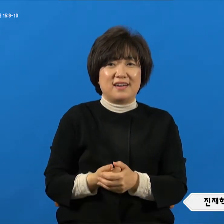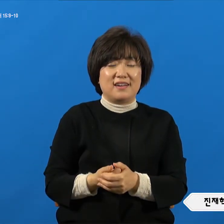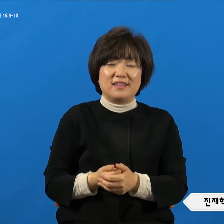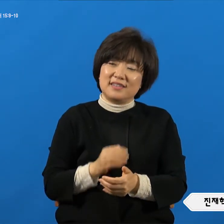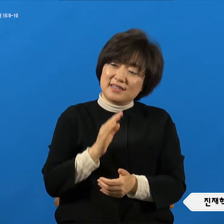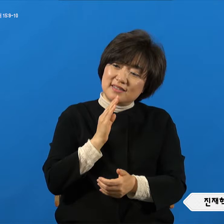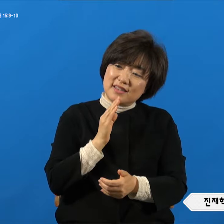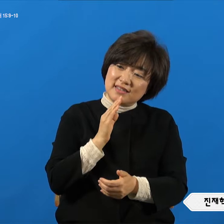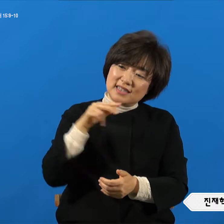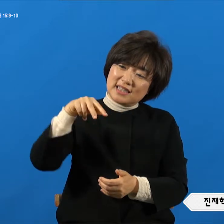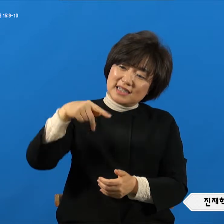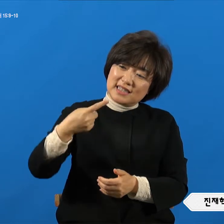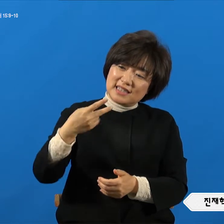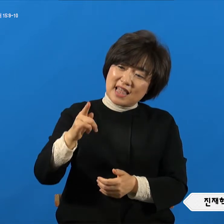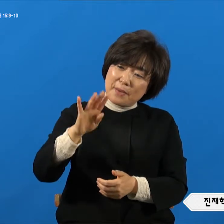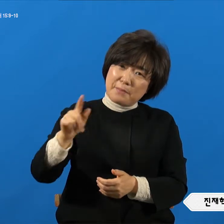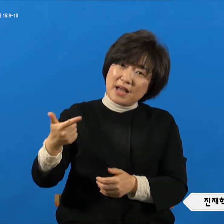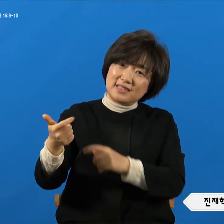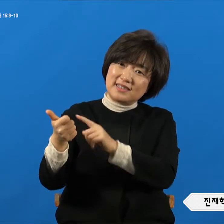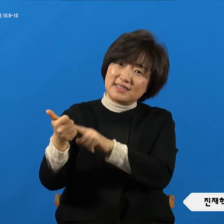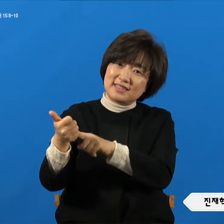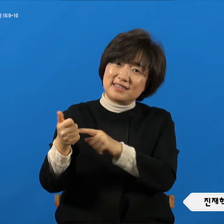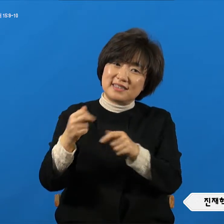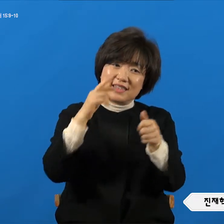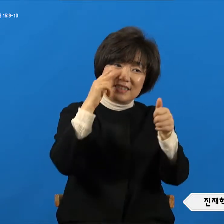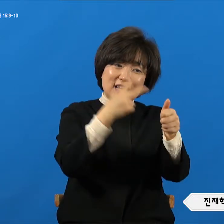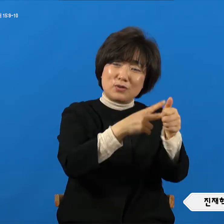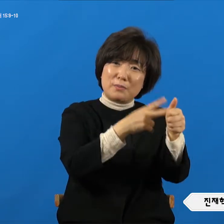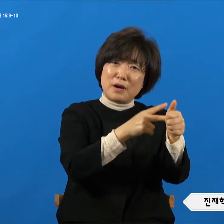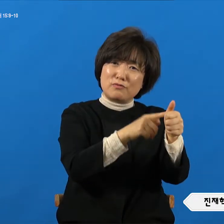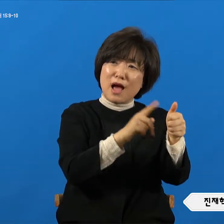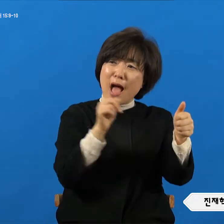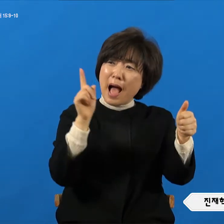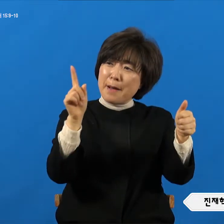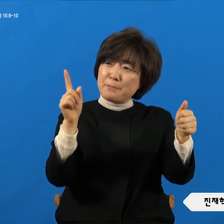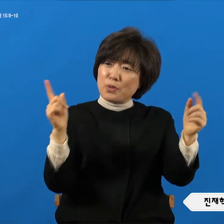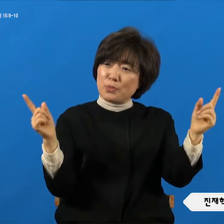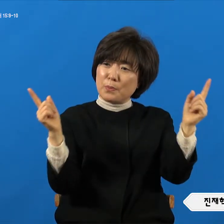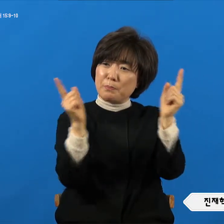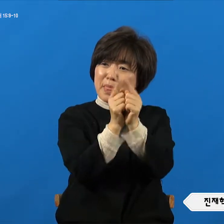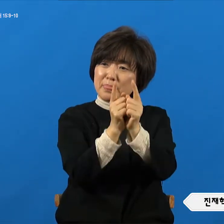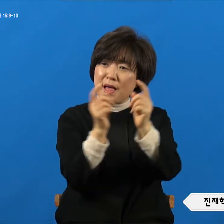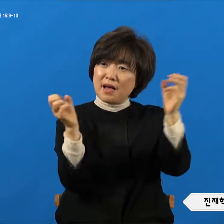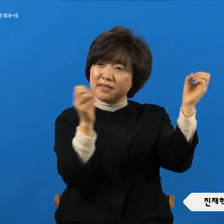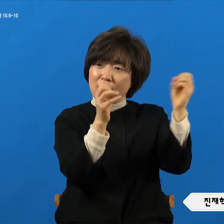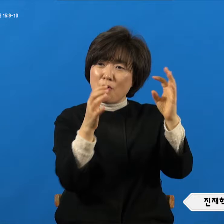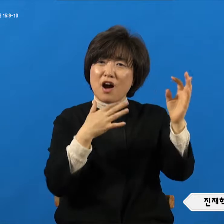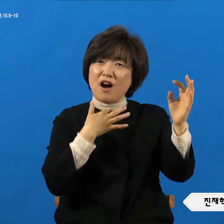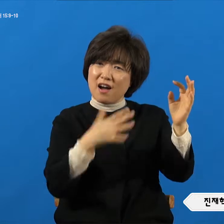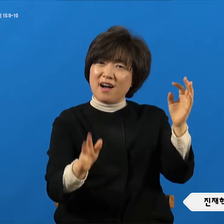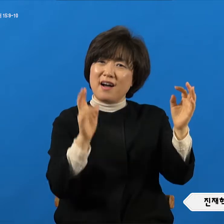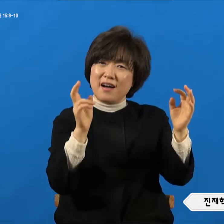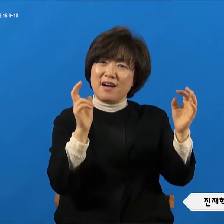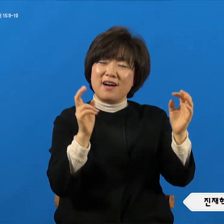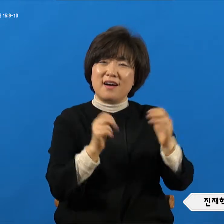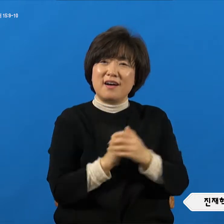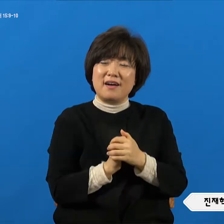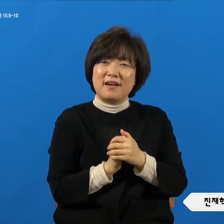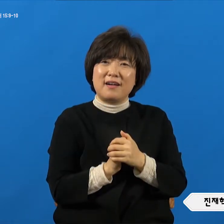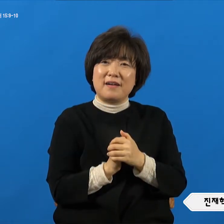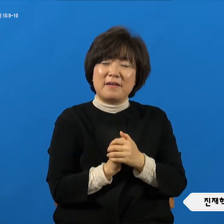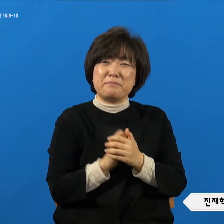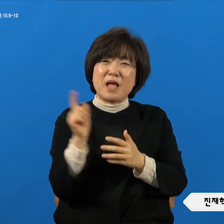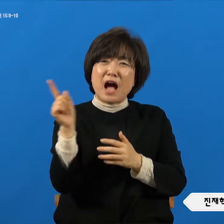사실 스데반은 이 바울과 한 번도 제대로 만난 적은 없습니다.